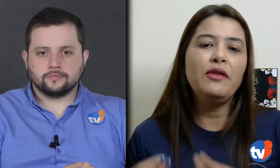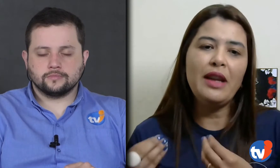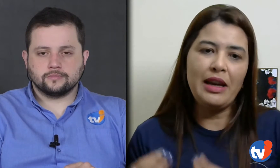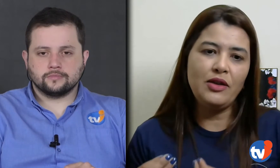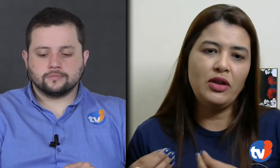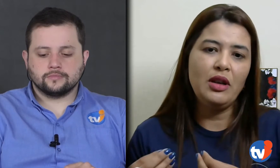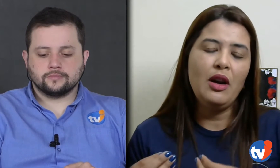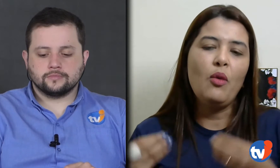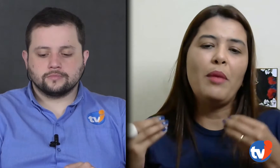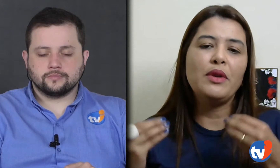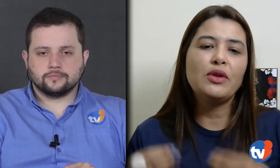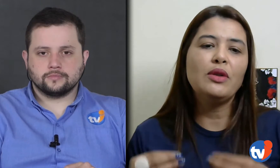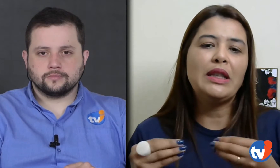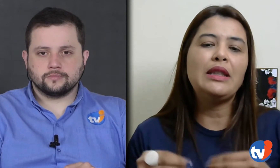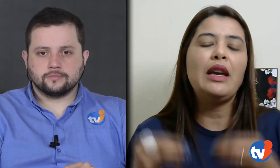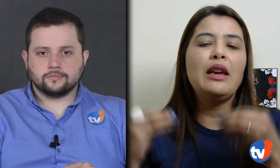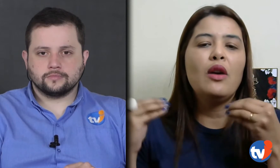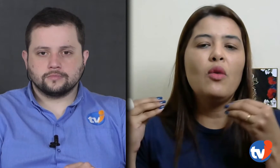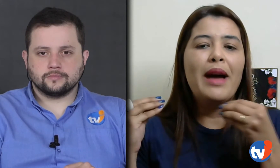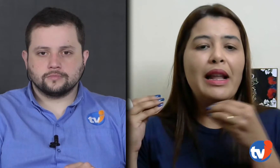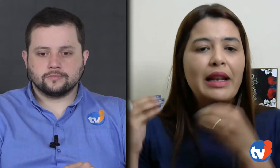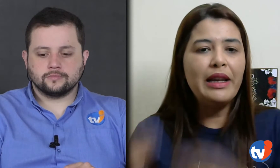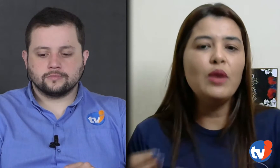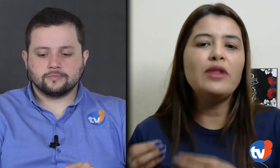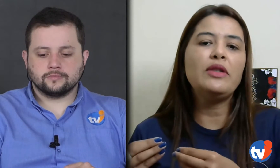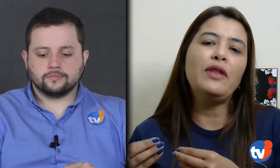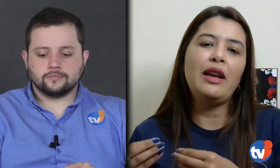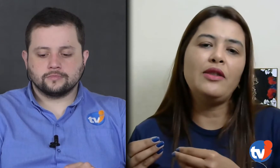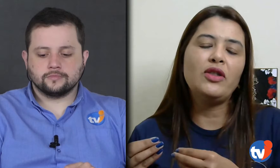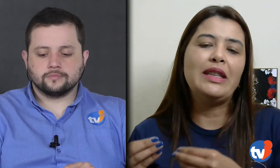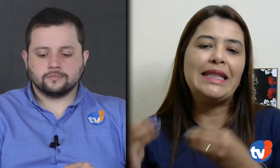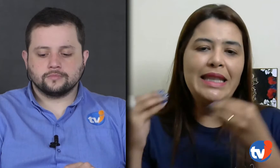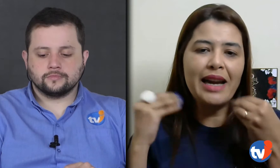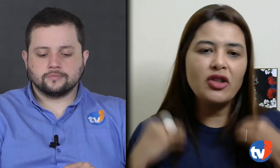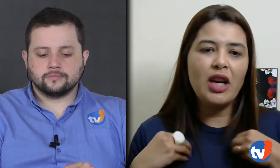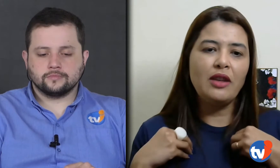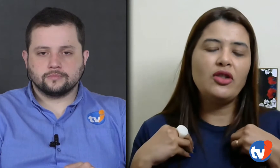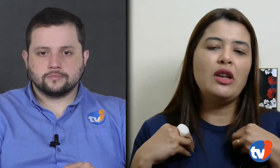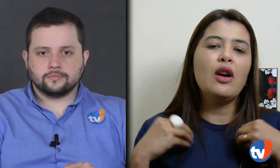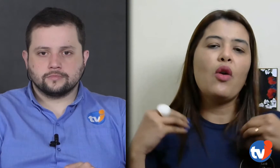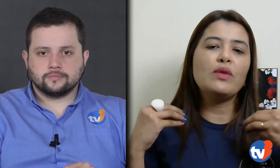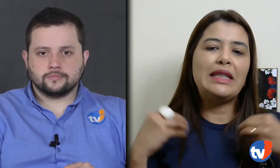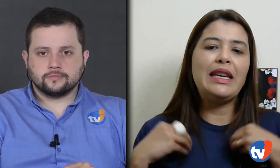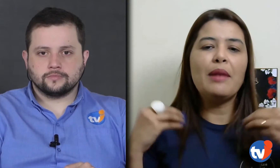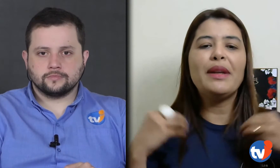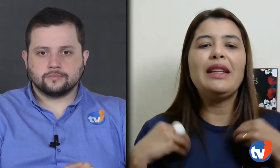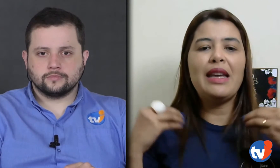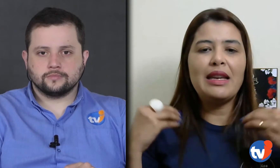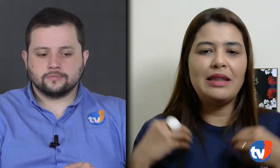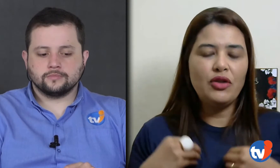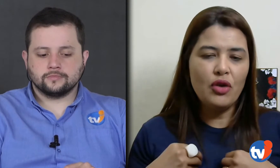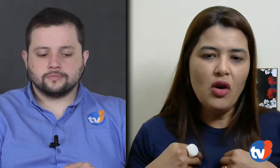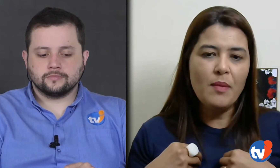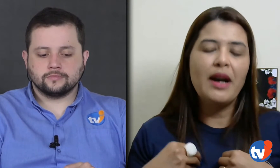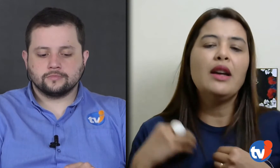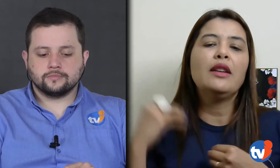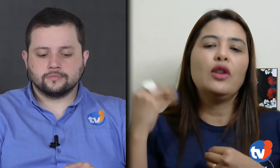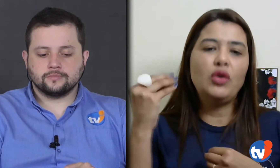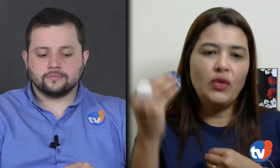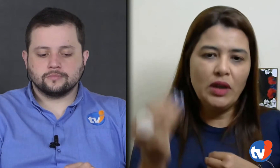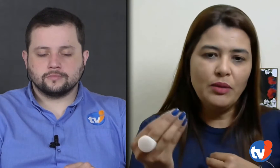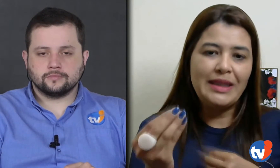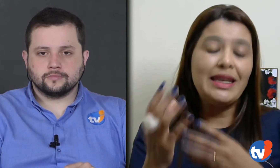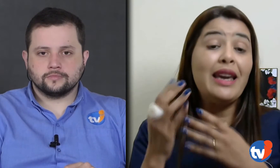pessoa diferente, uma pessoa que tem uma língua diferente. E se a gente conseguir aprender esse